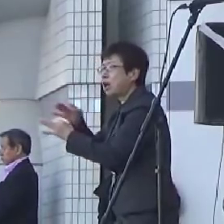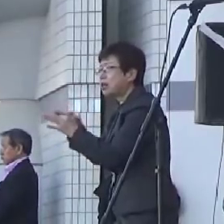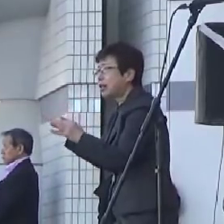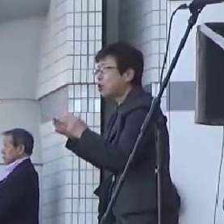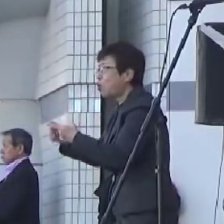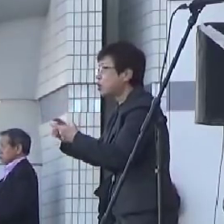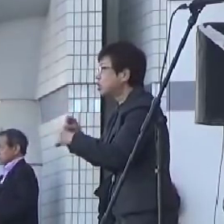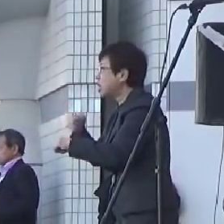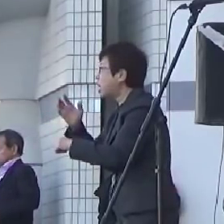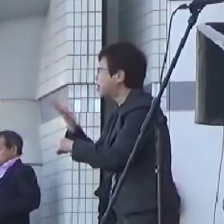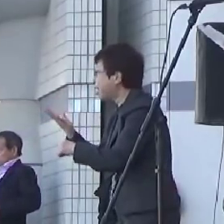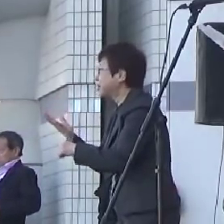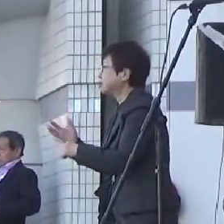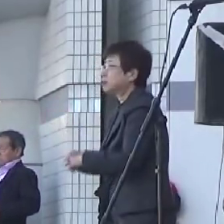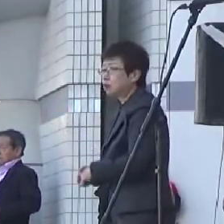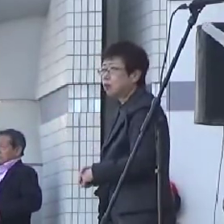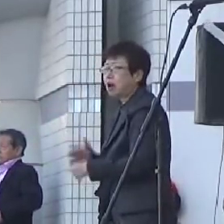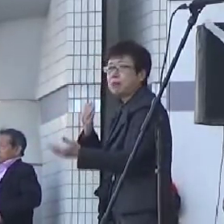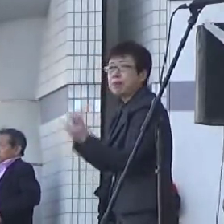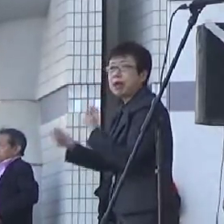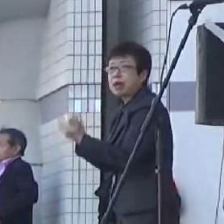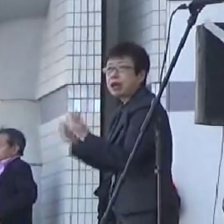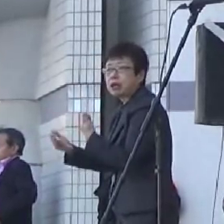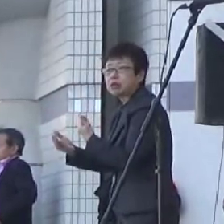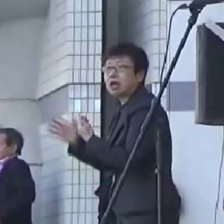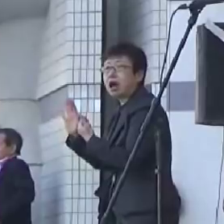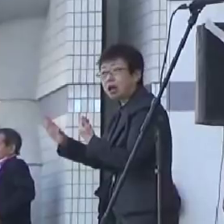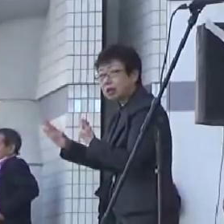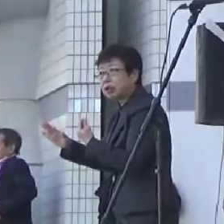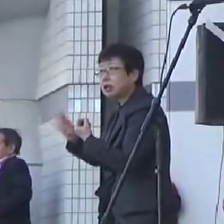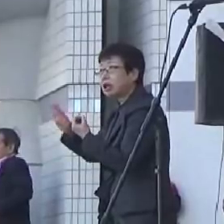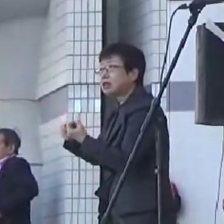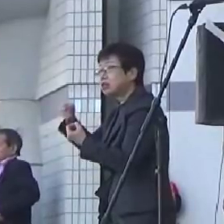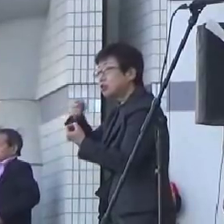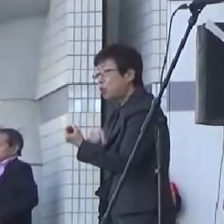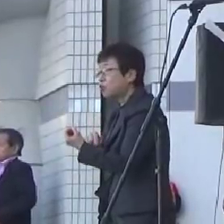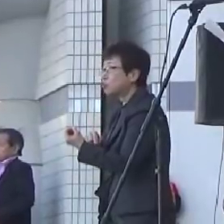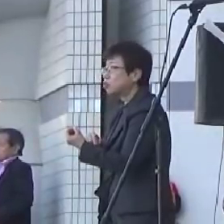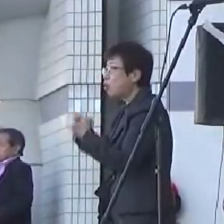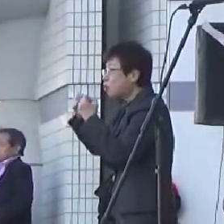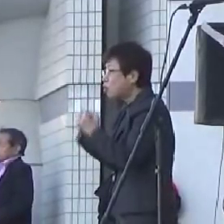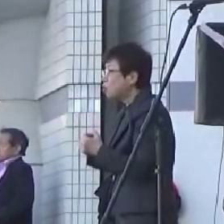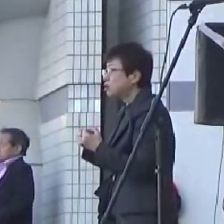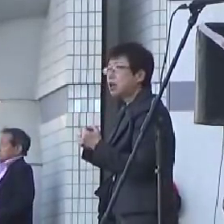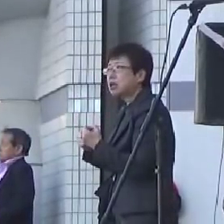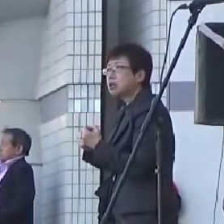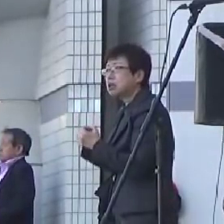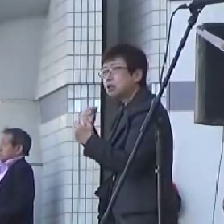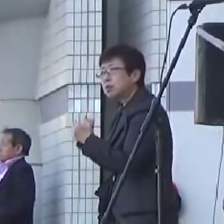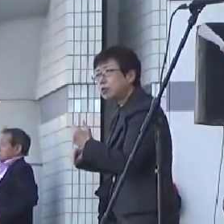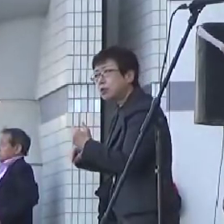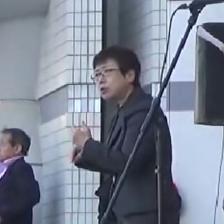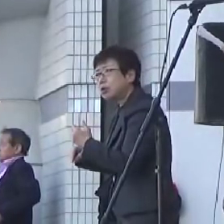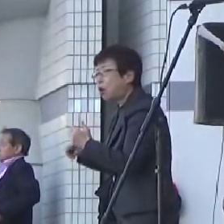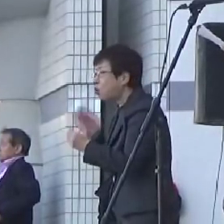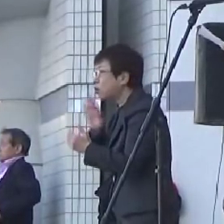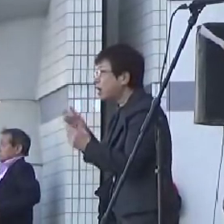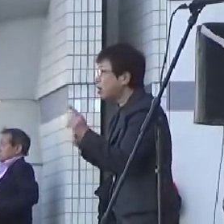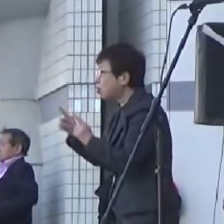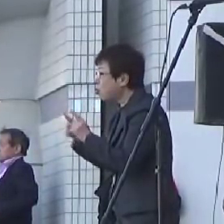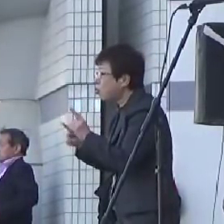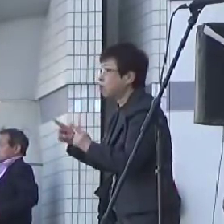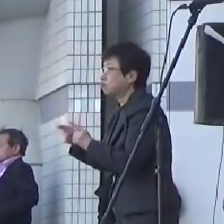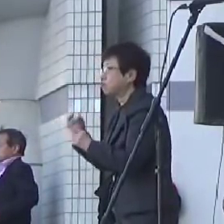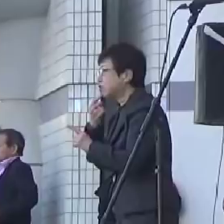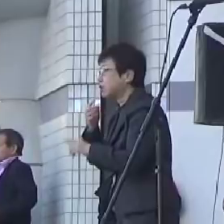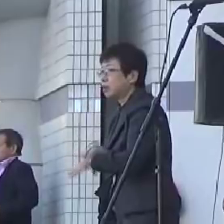理性がないことは明確であり、原子力の存在意義そのものが問われています。